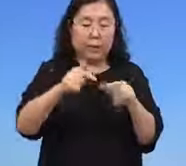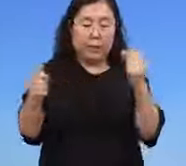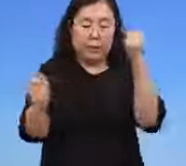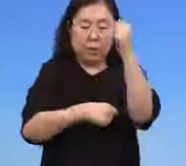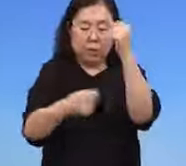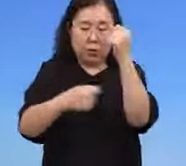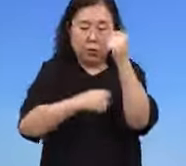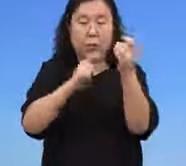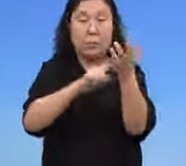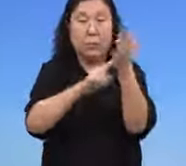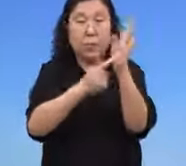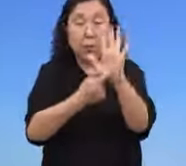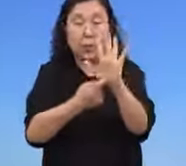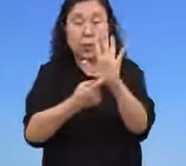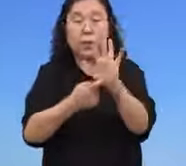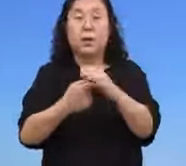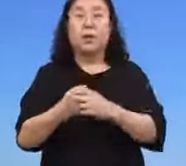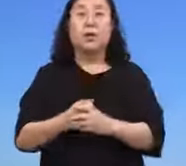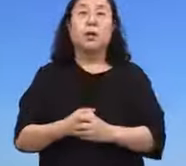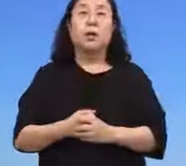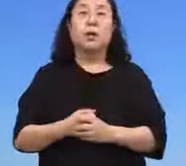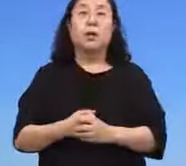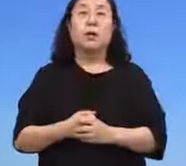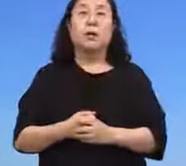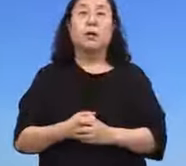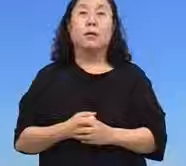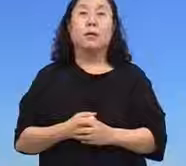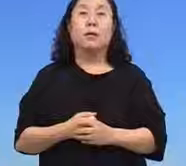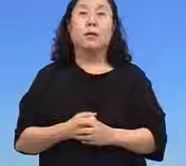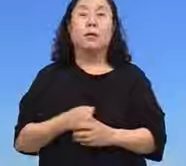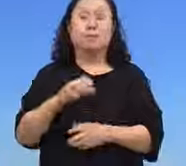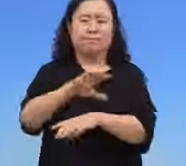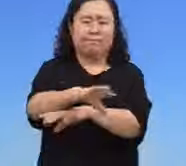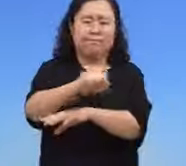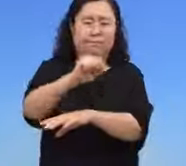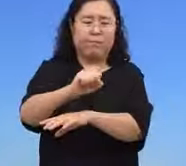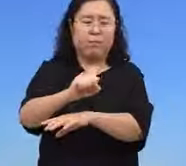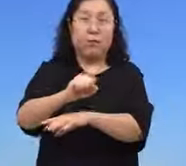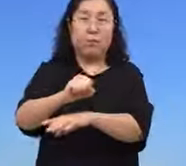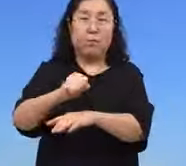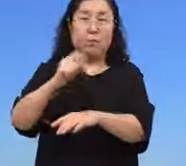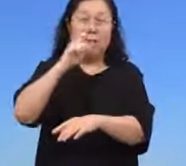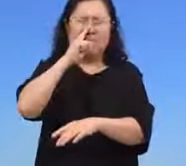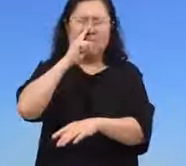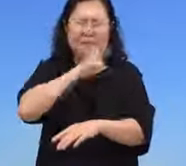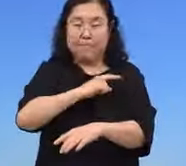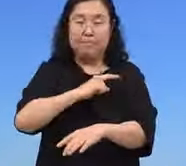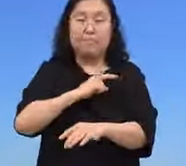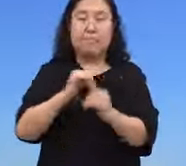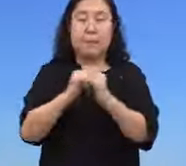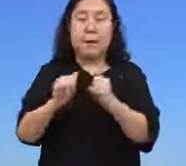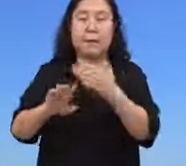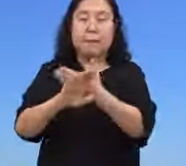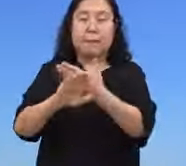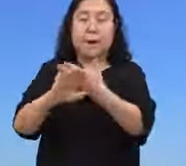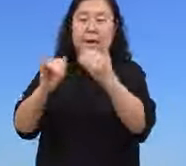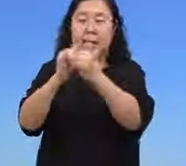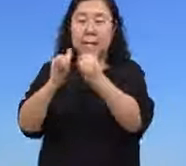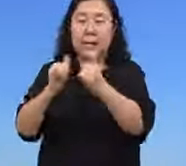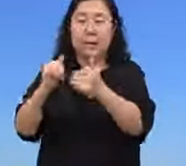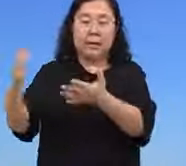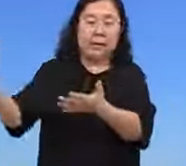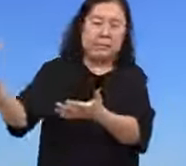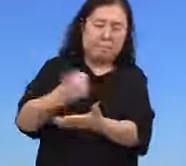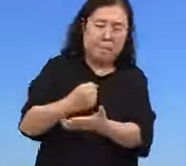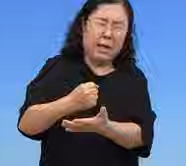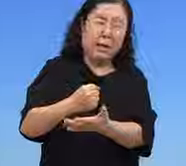심지 않은 것을 거둔다는 이 표현은요, 아주 이런 착취하고 못된 사람들에 대한 그 당시에 이게